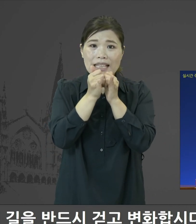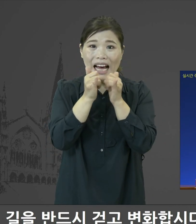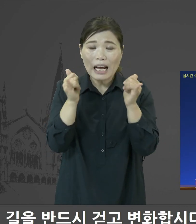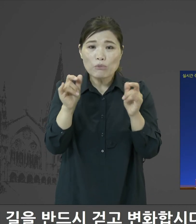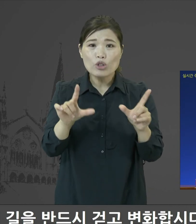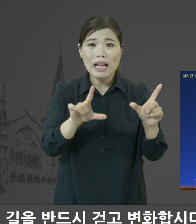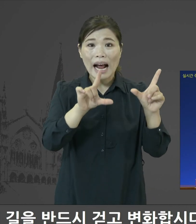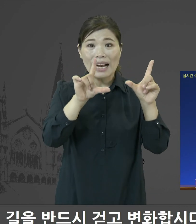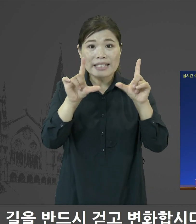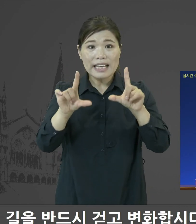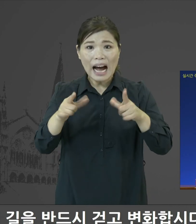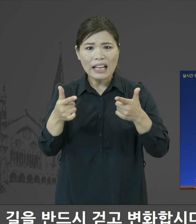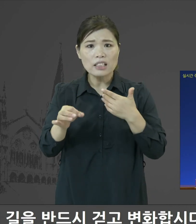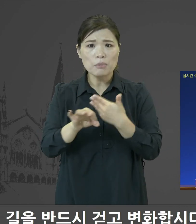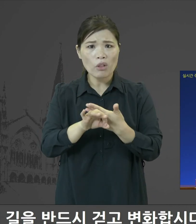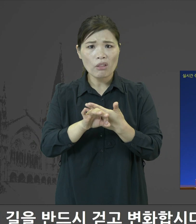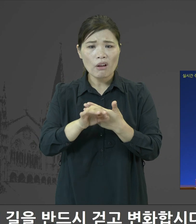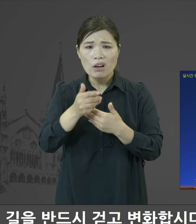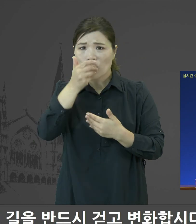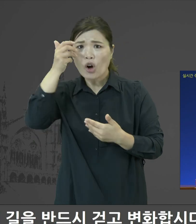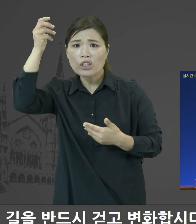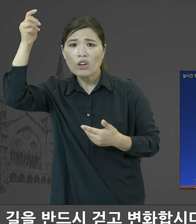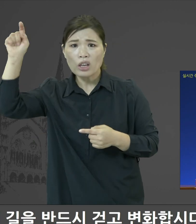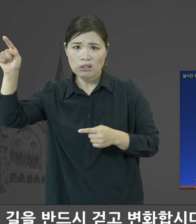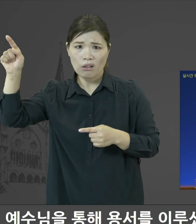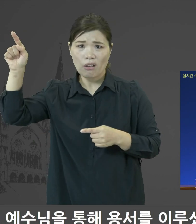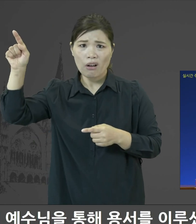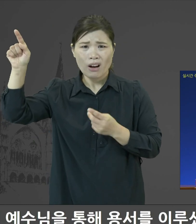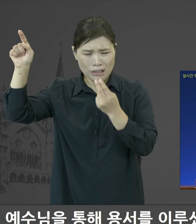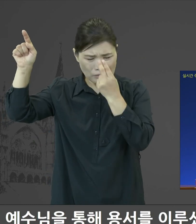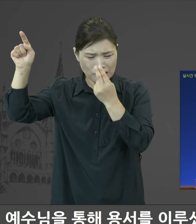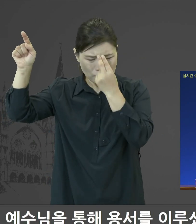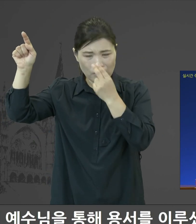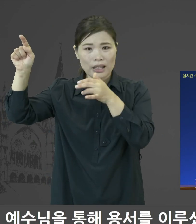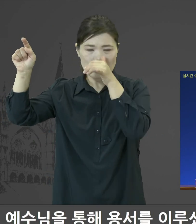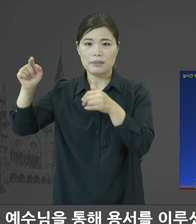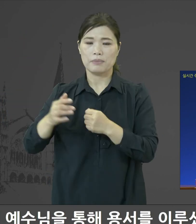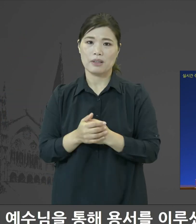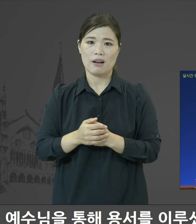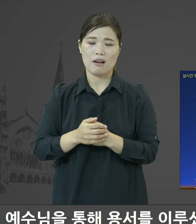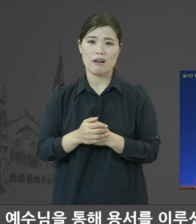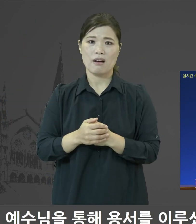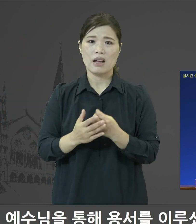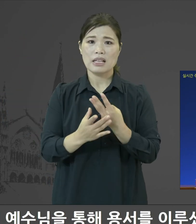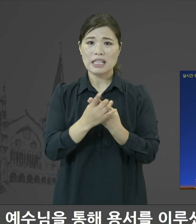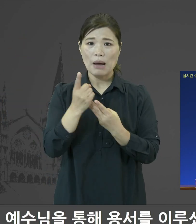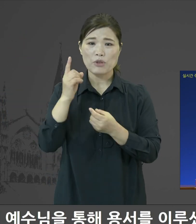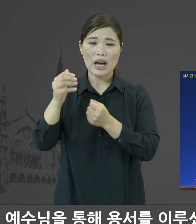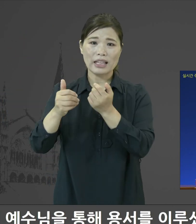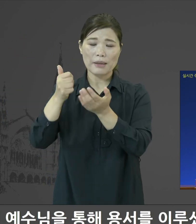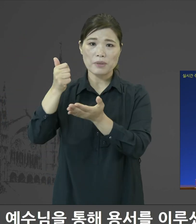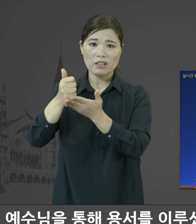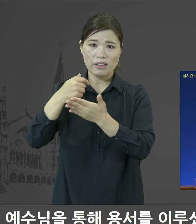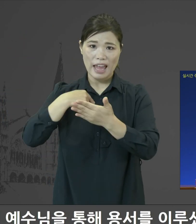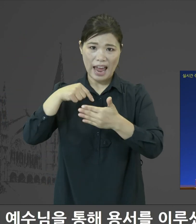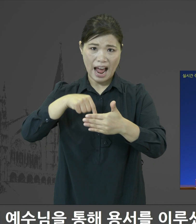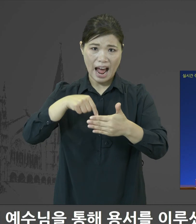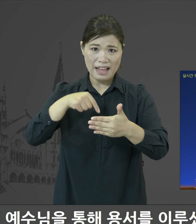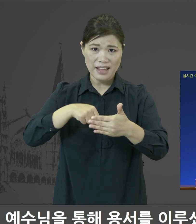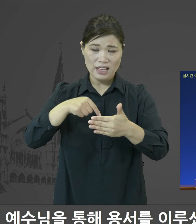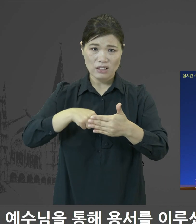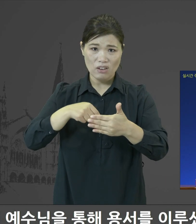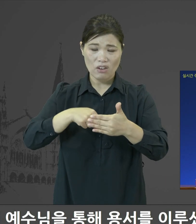성령께서 근심하신다 그랬습니다. 내 안에서 구원을 이루신 하나님, 삼위 하나님의 그 구원이 내 안에서 작동해야